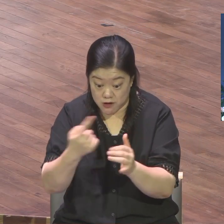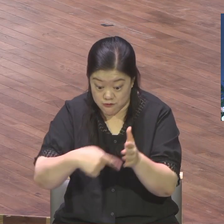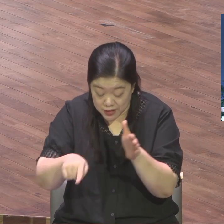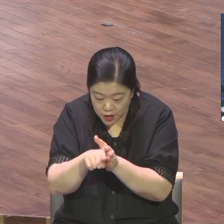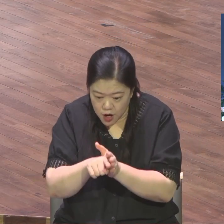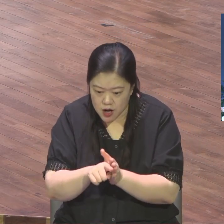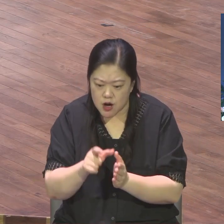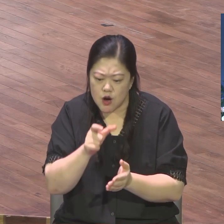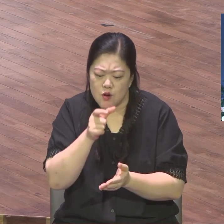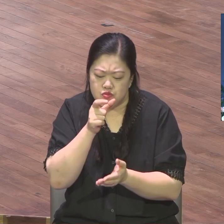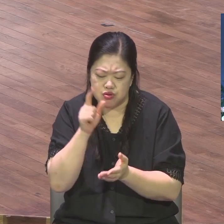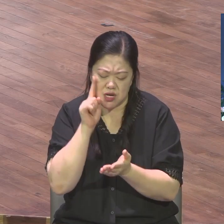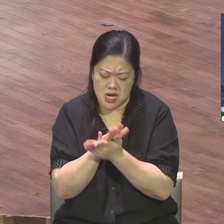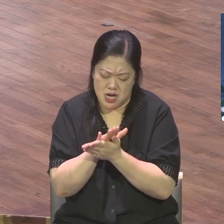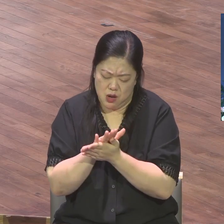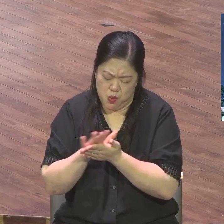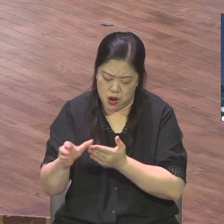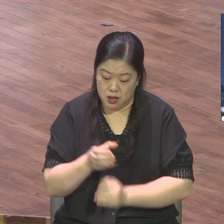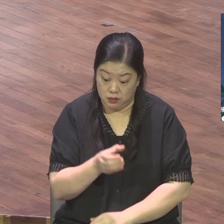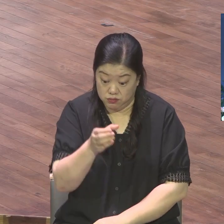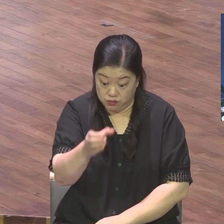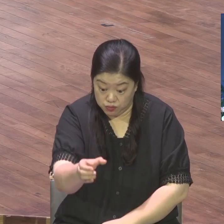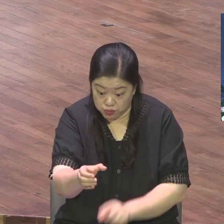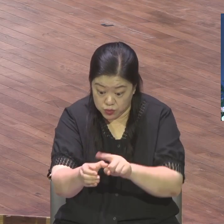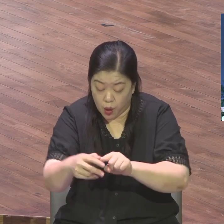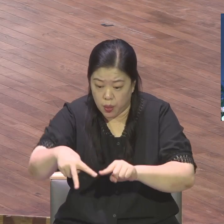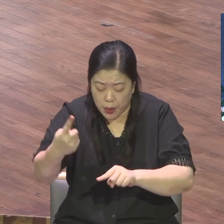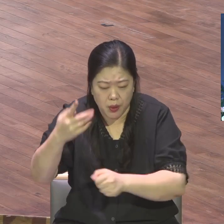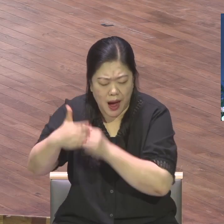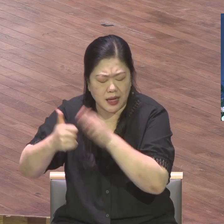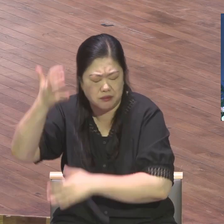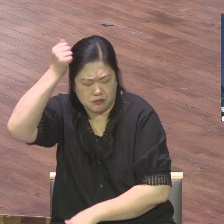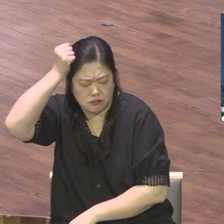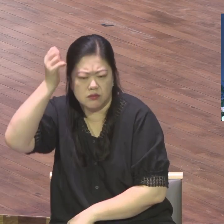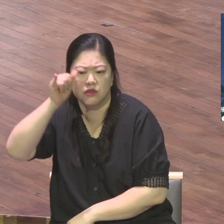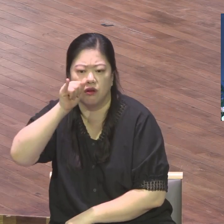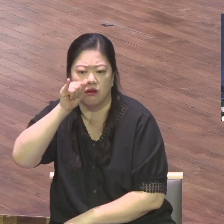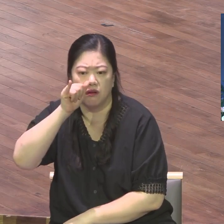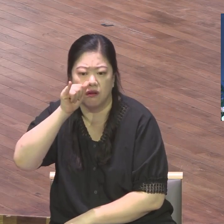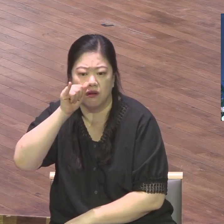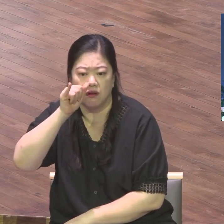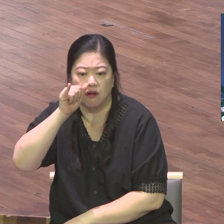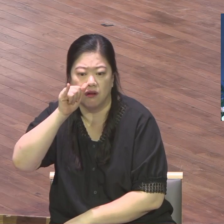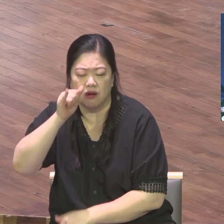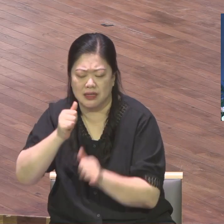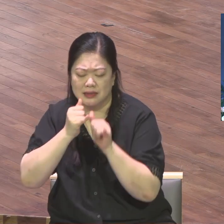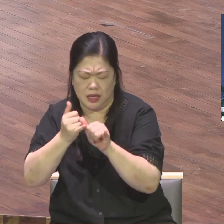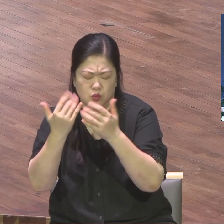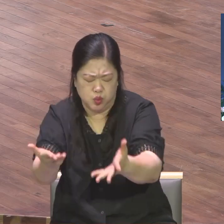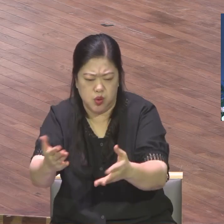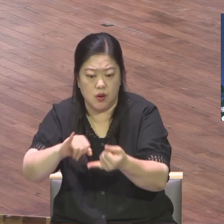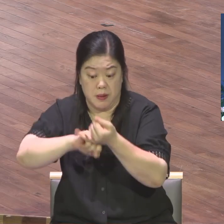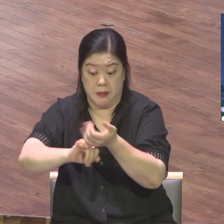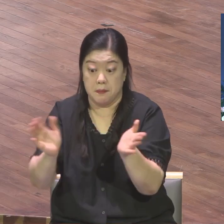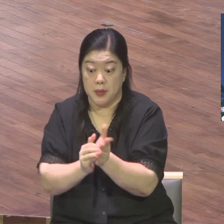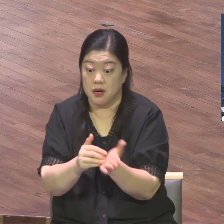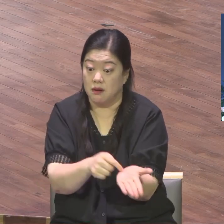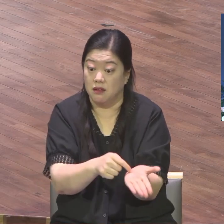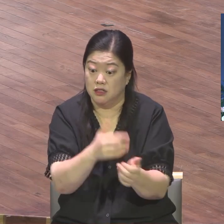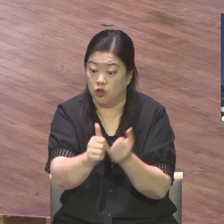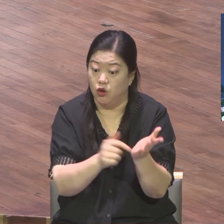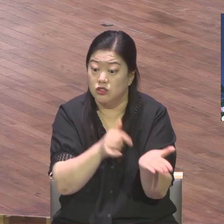동안 선교원장 가서 캠프한 거 잊어버리겠어요? 상 있으리라.